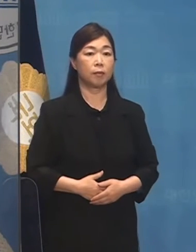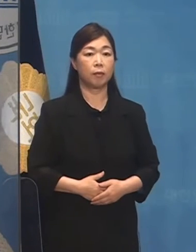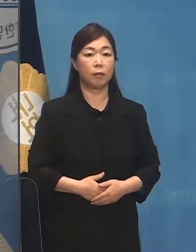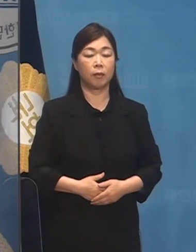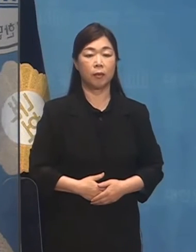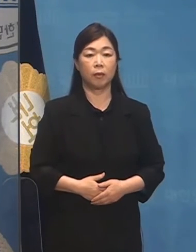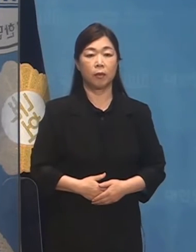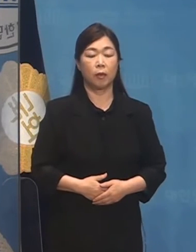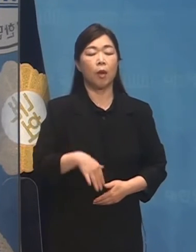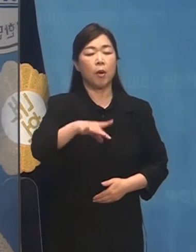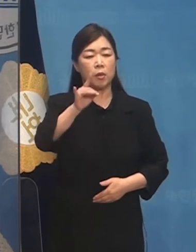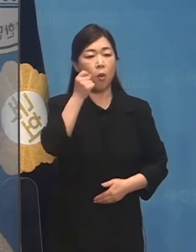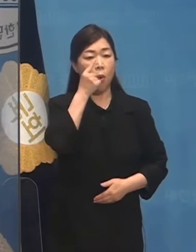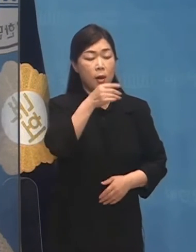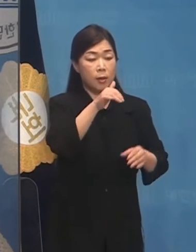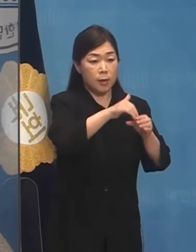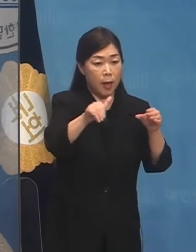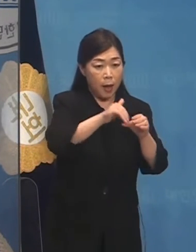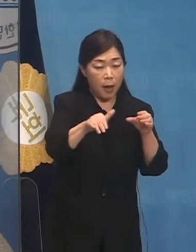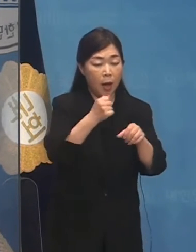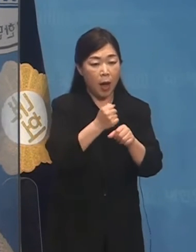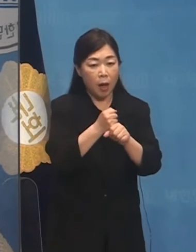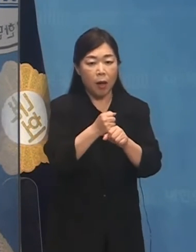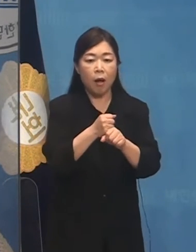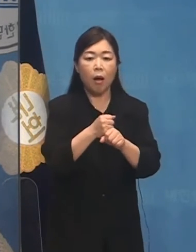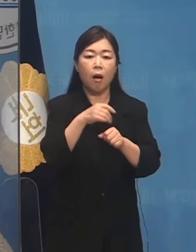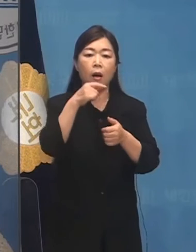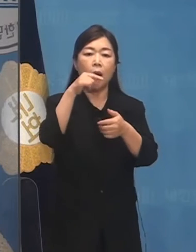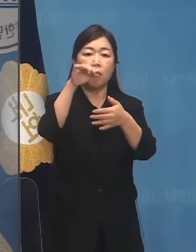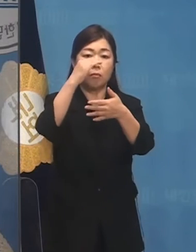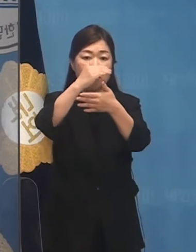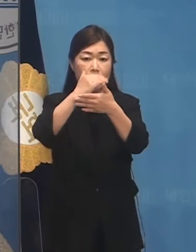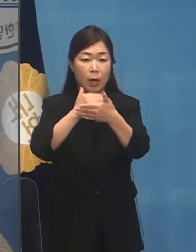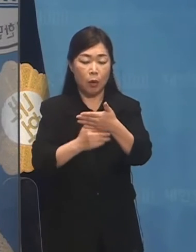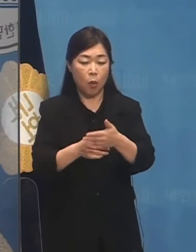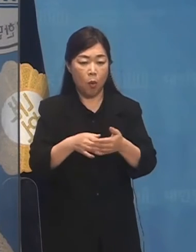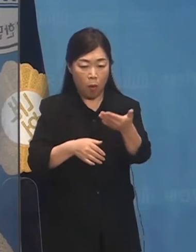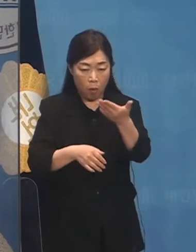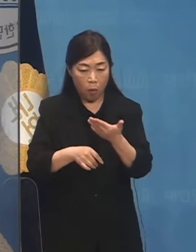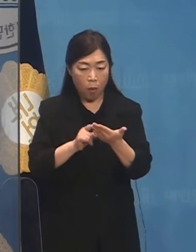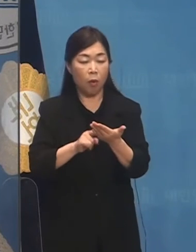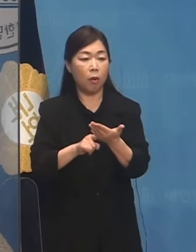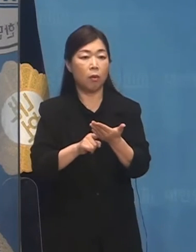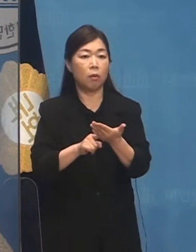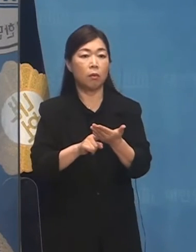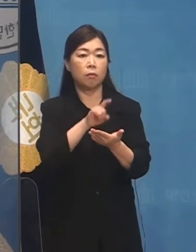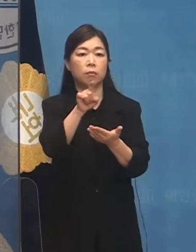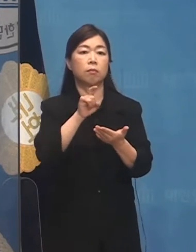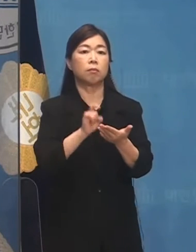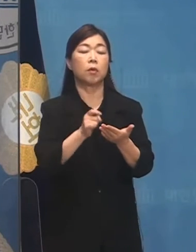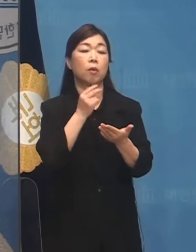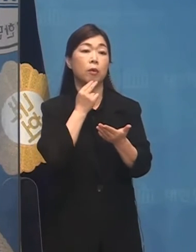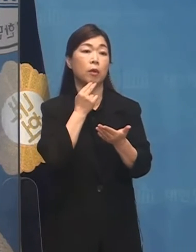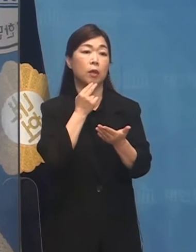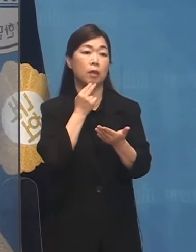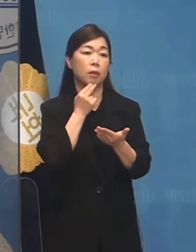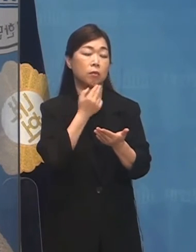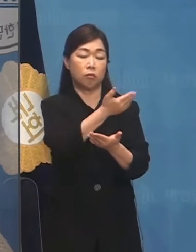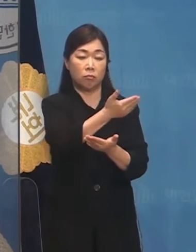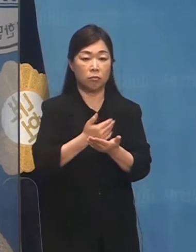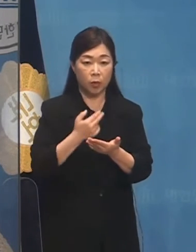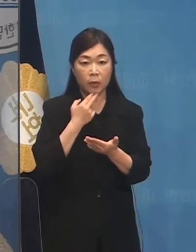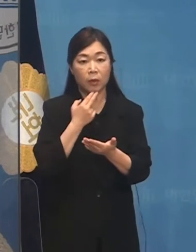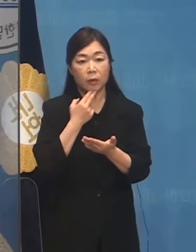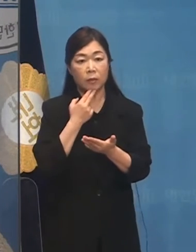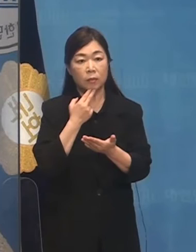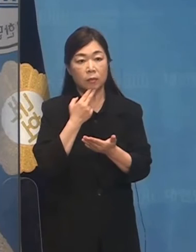우선적으로 월세가 언제 어떻게 들어왔는지 이 부분에 대한 자료 제출이 돼야 되는데 그런 부분도 일체